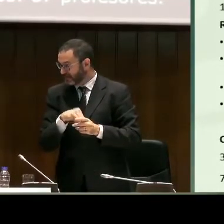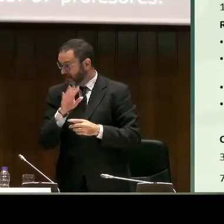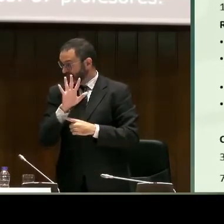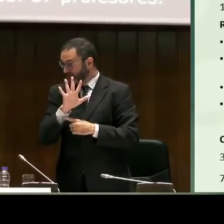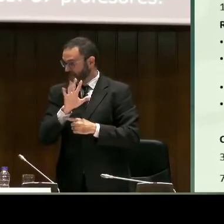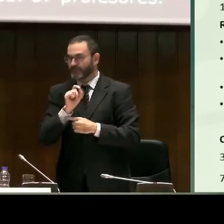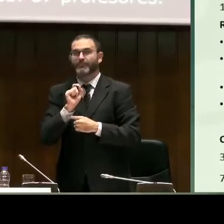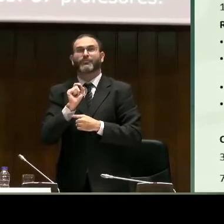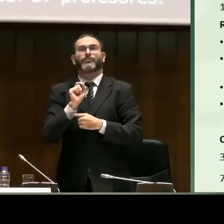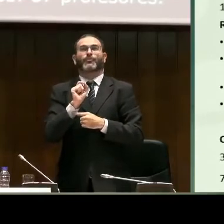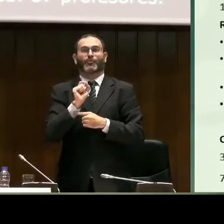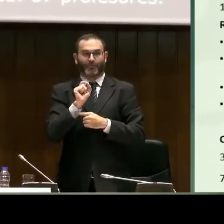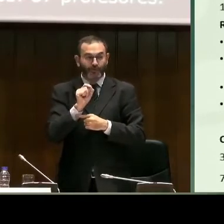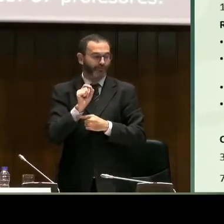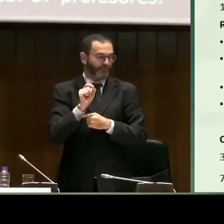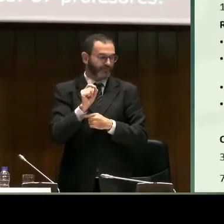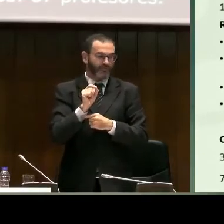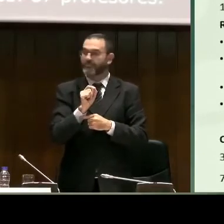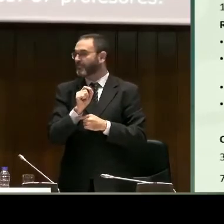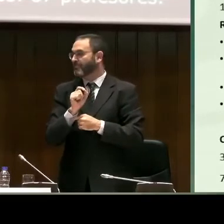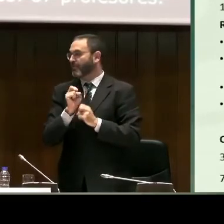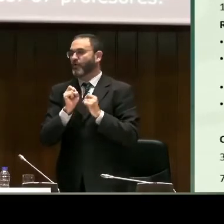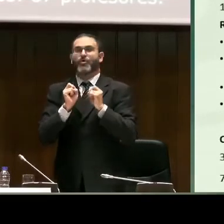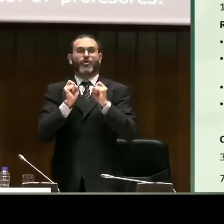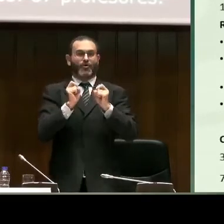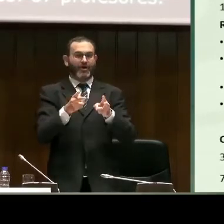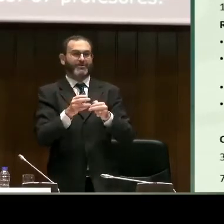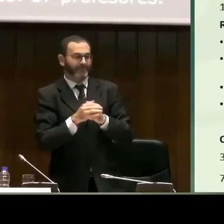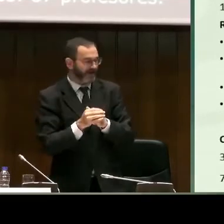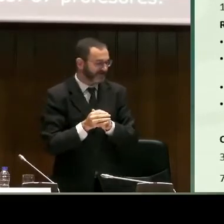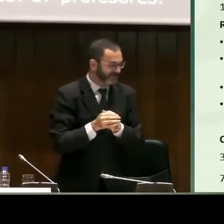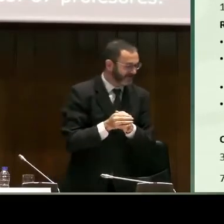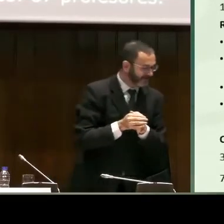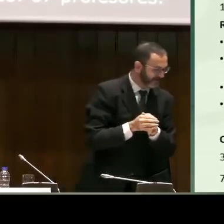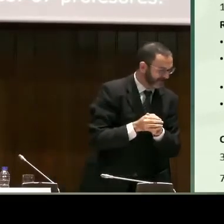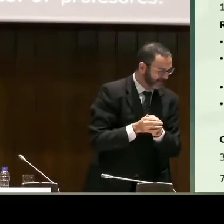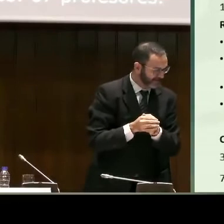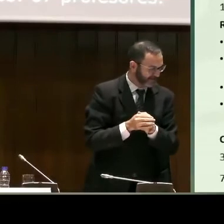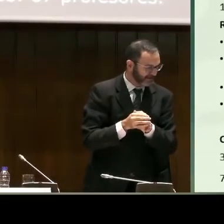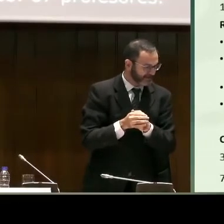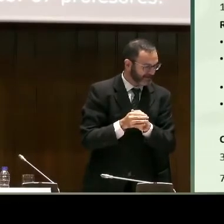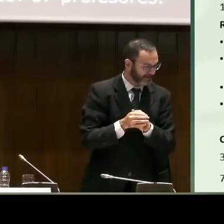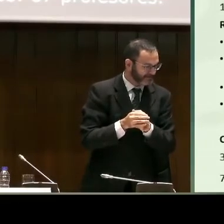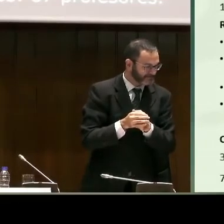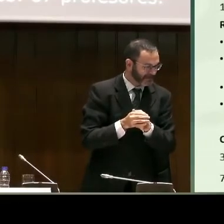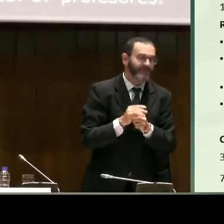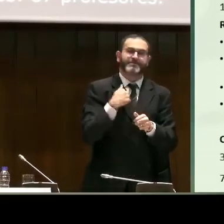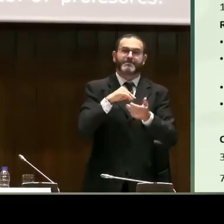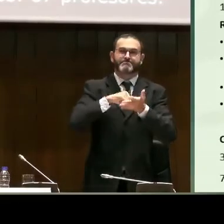También cuentan con... ¿Me quedan 5 minutos? Ajá, vale. Muy bien, vale.